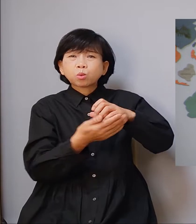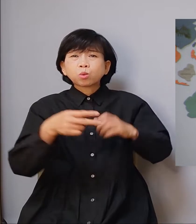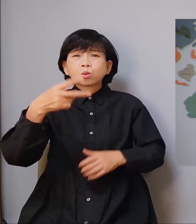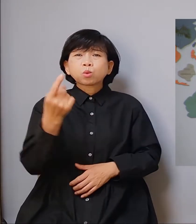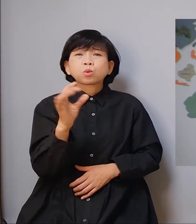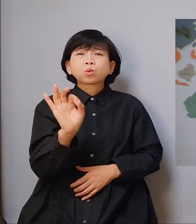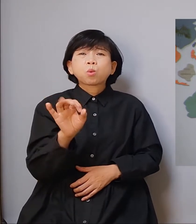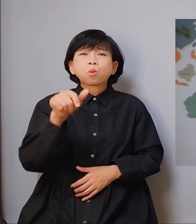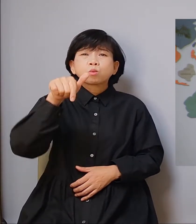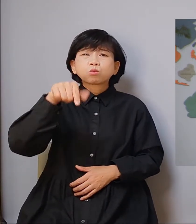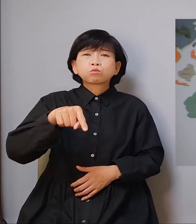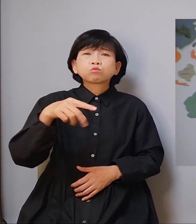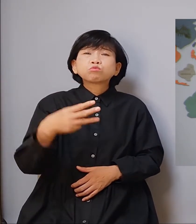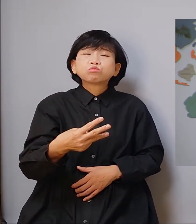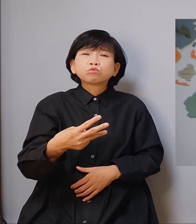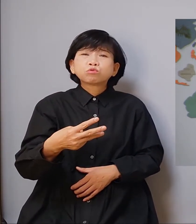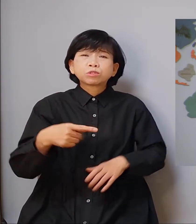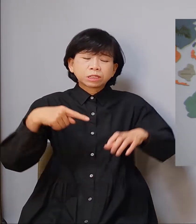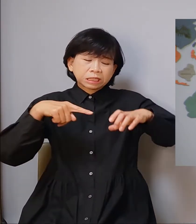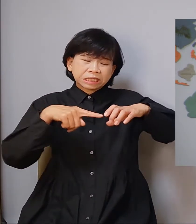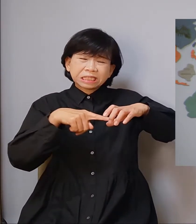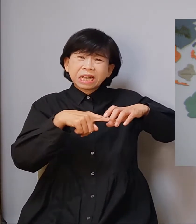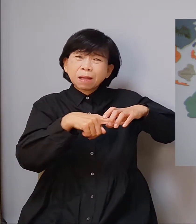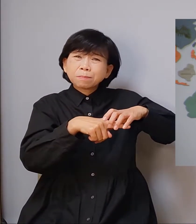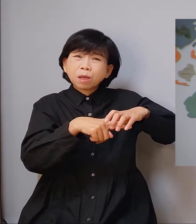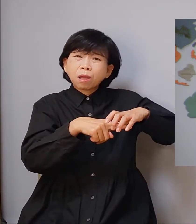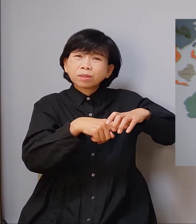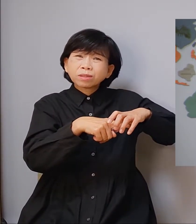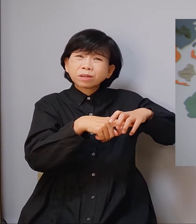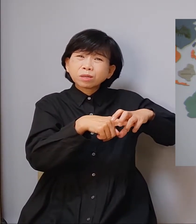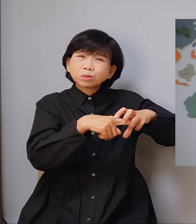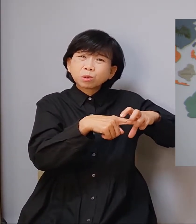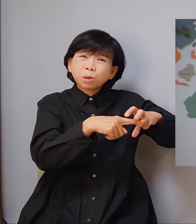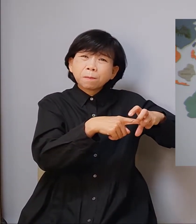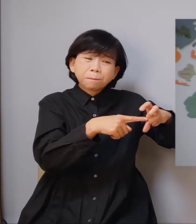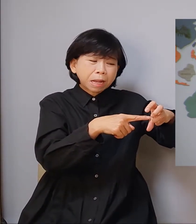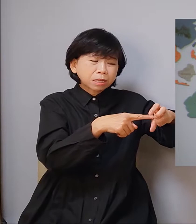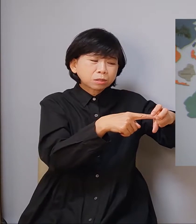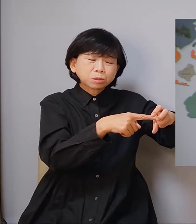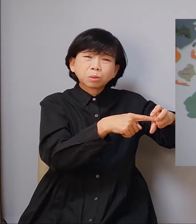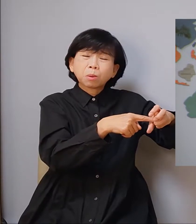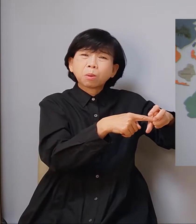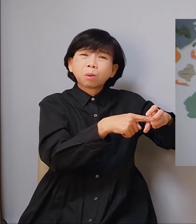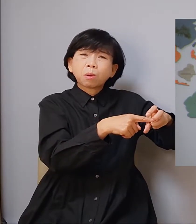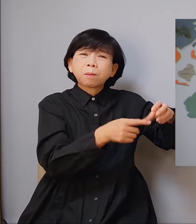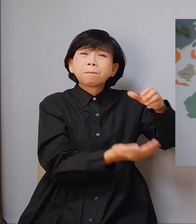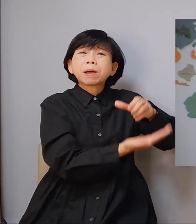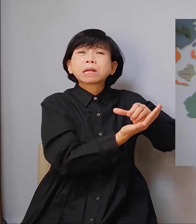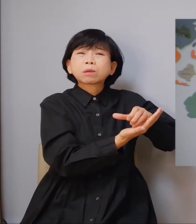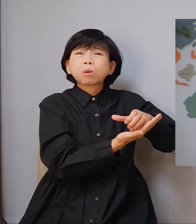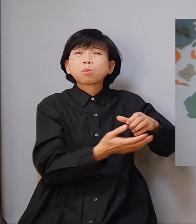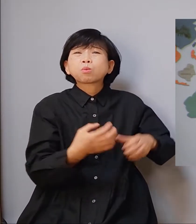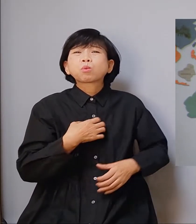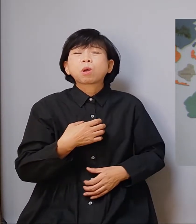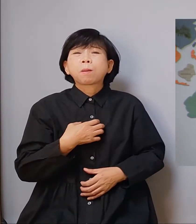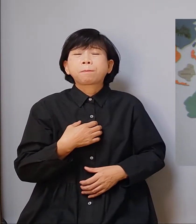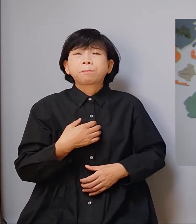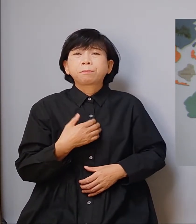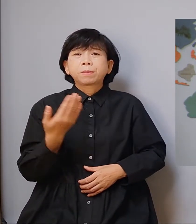지나가겠죠. 이 차이가 있는 거예요. 낙타에 묶여 몸도 마음도 지친 요셉은요, 혹여 형들을 원망하지